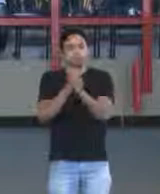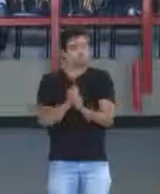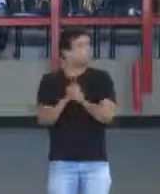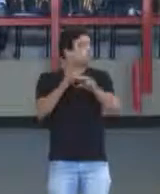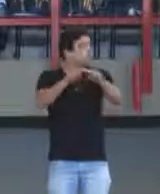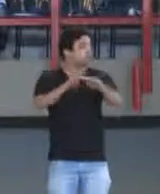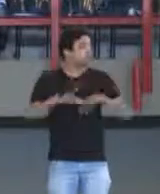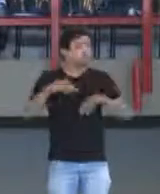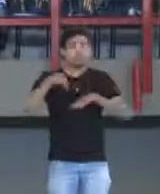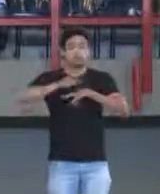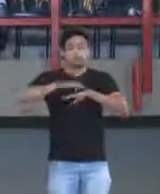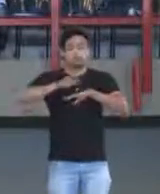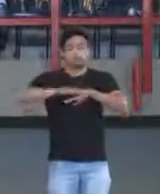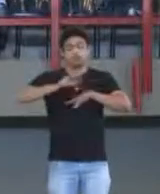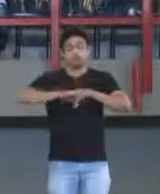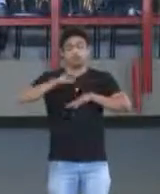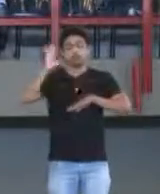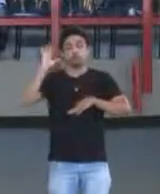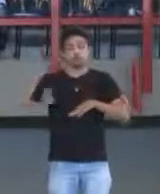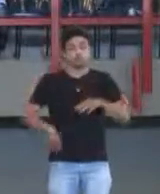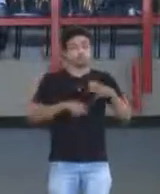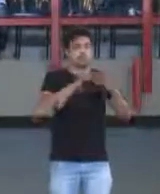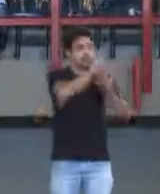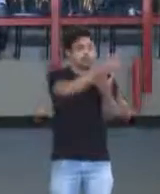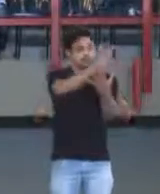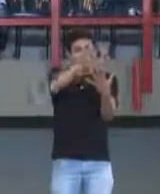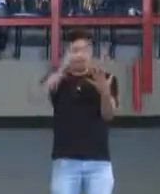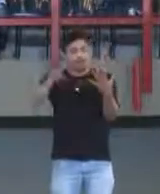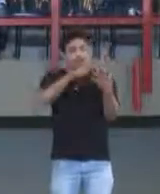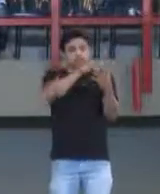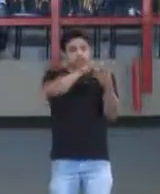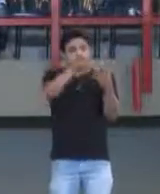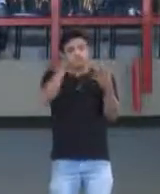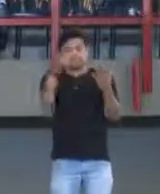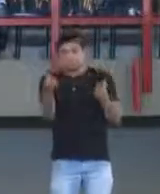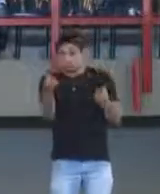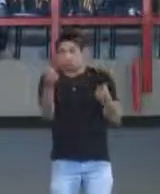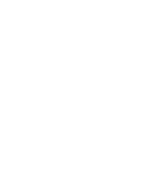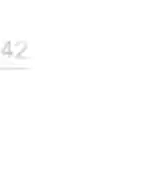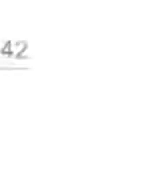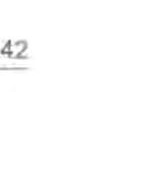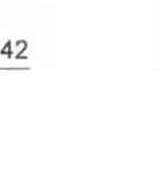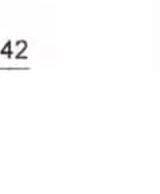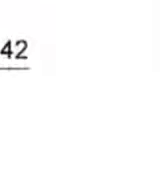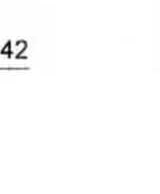Então, eu somo o consumo de cada um dos 6 meses, no caso,